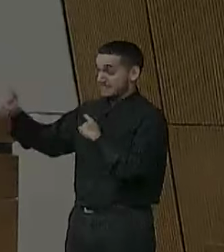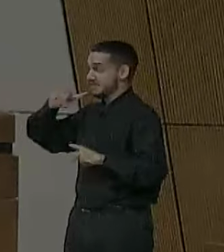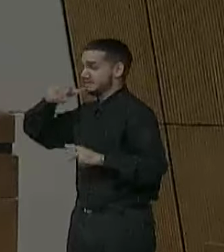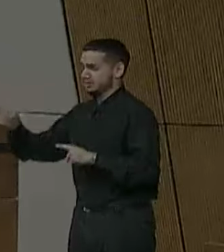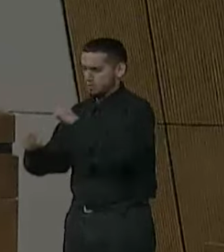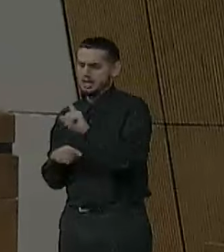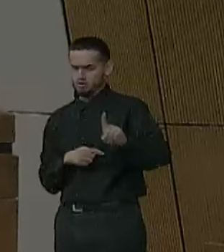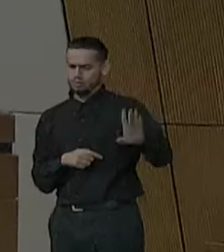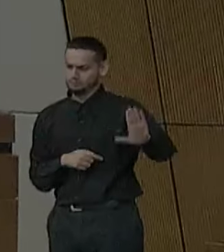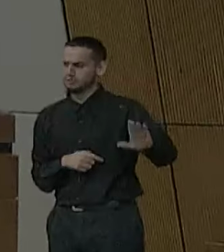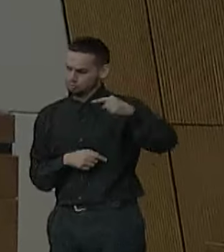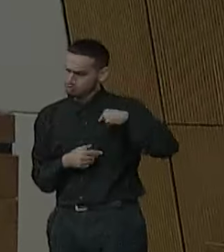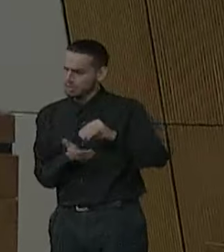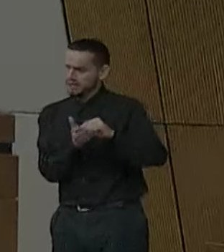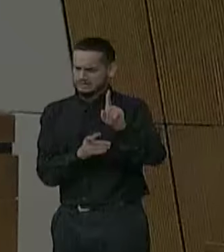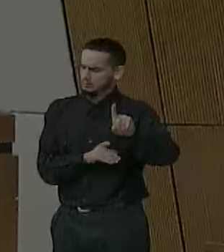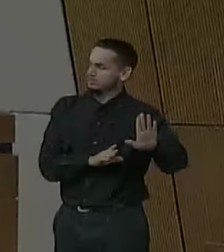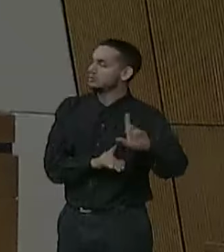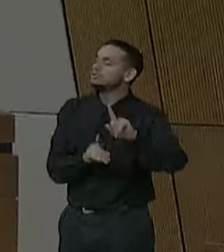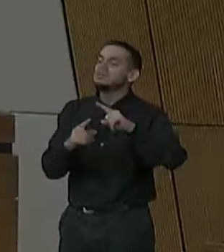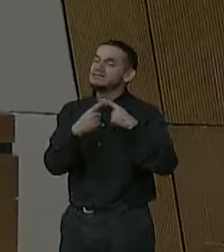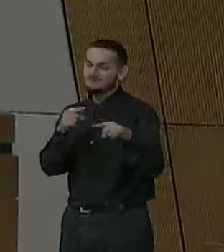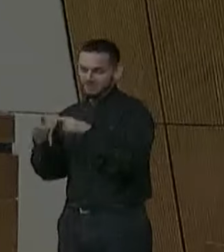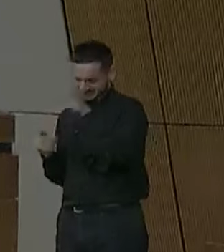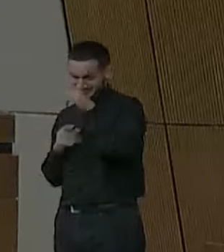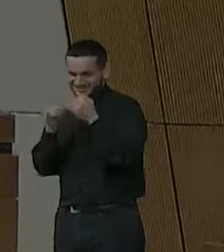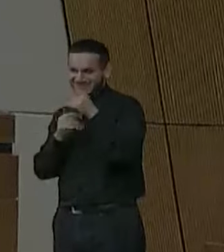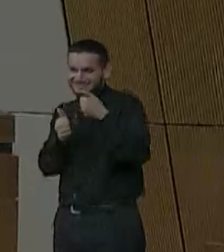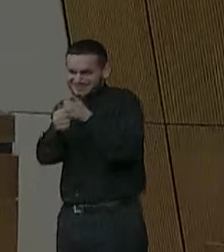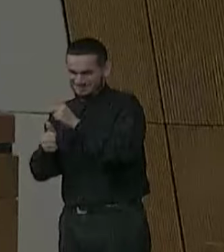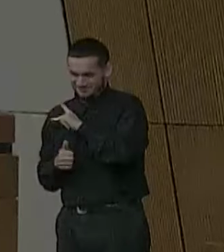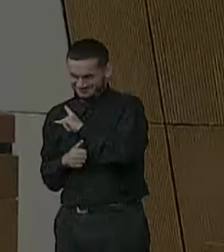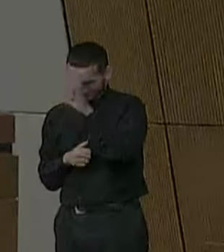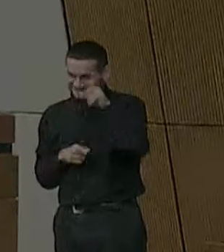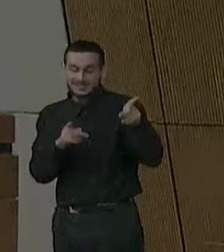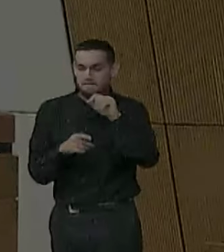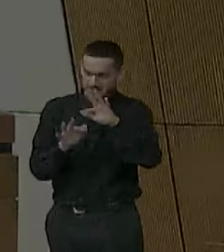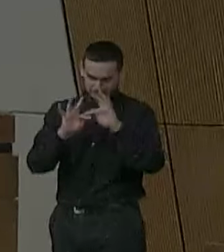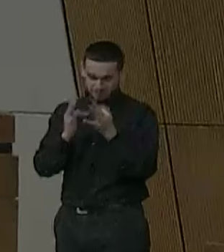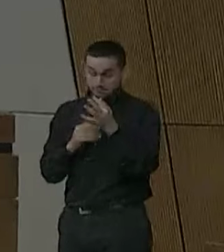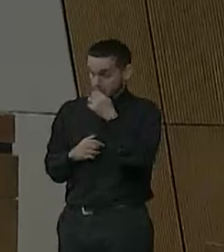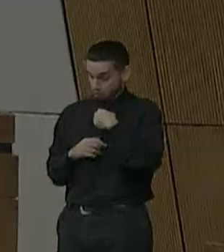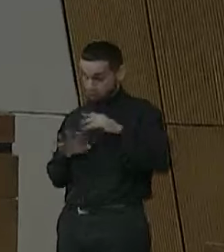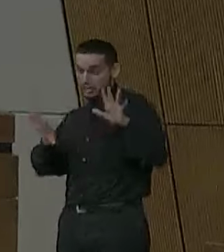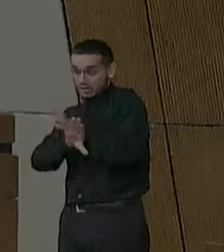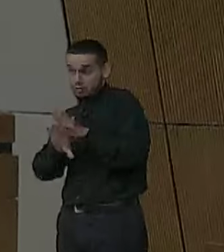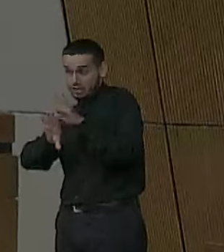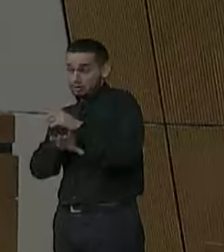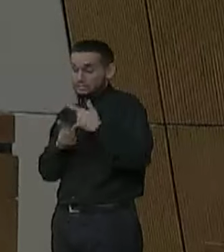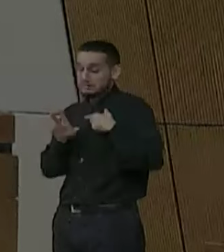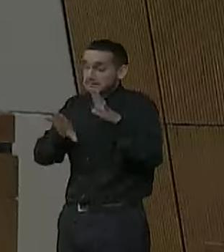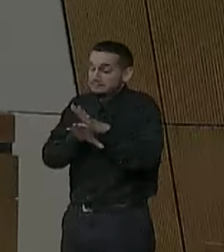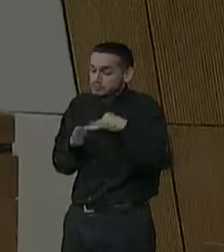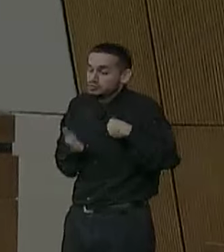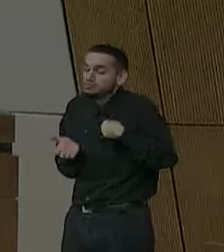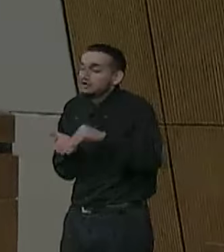tiene en la visión familiar, de que no puede hacer esto. Yo soy una persona que puede cometer errores, que elige hacer